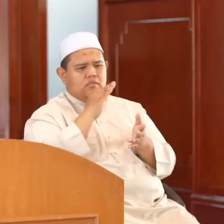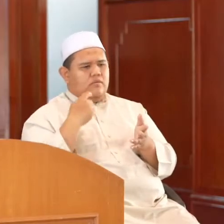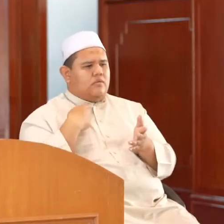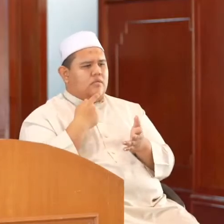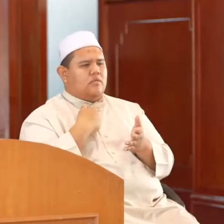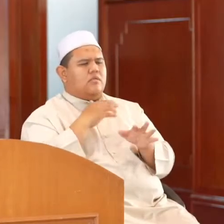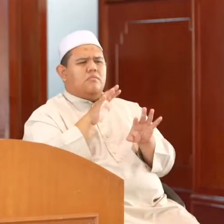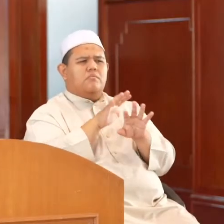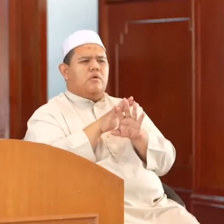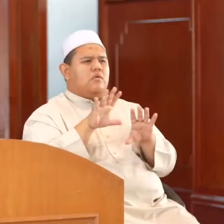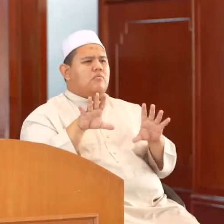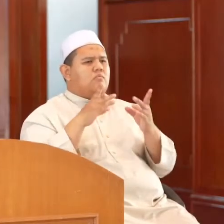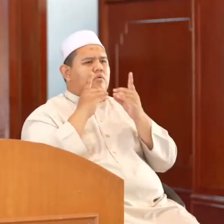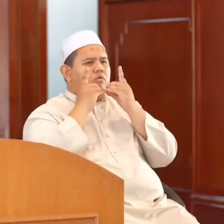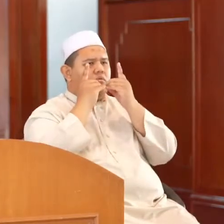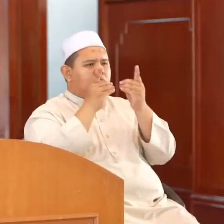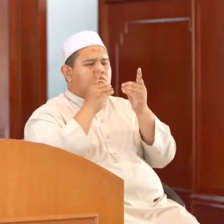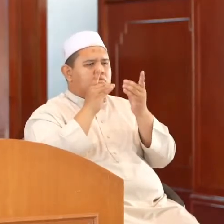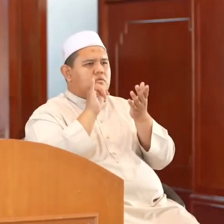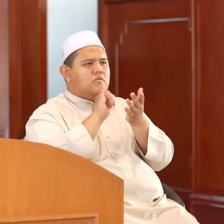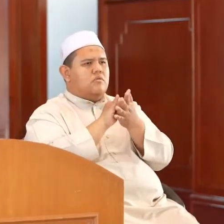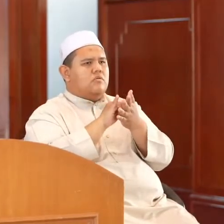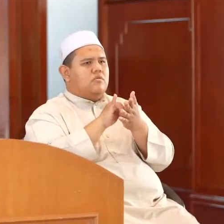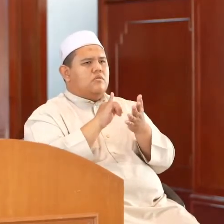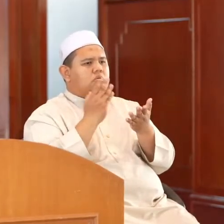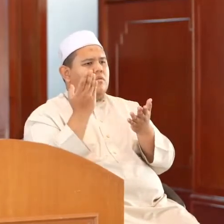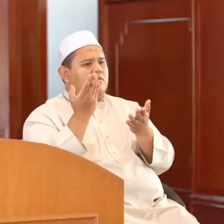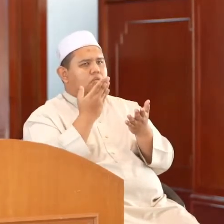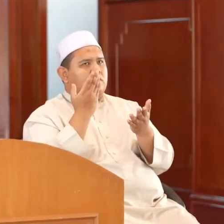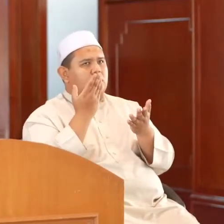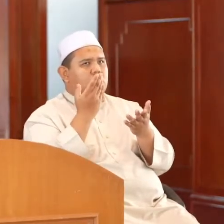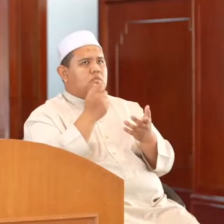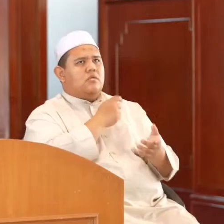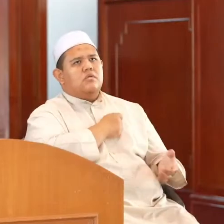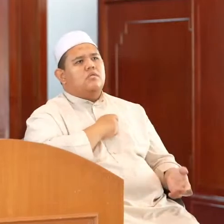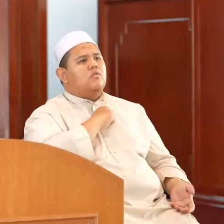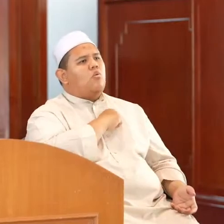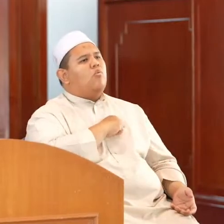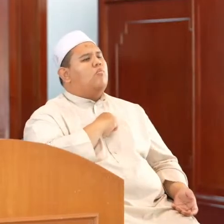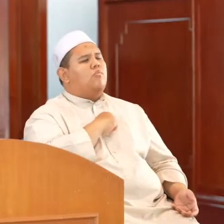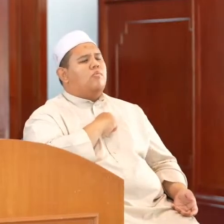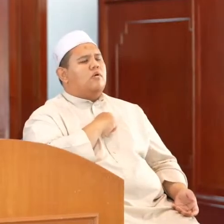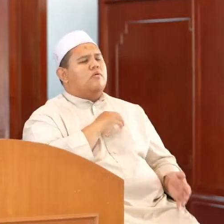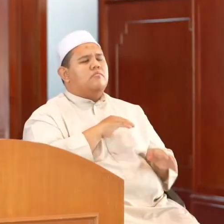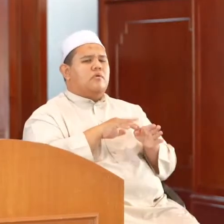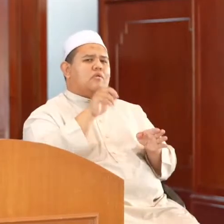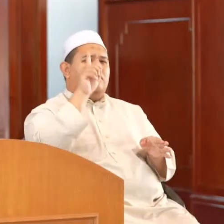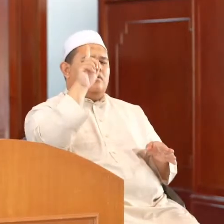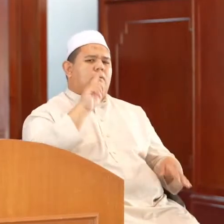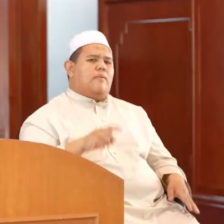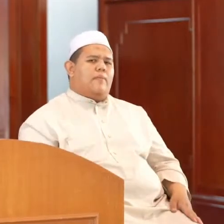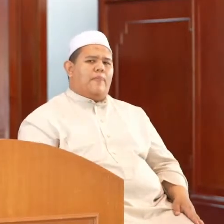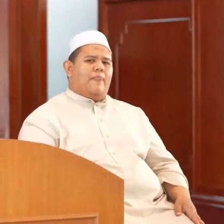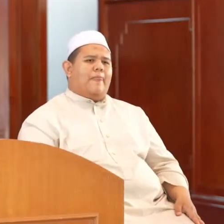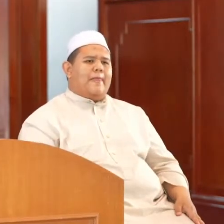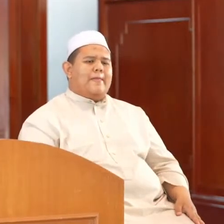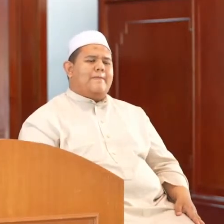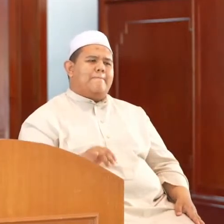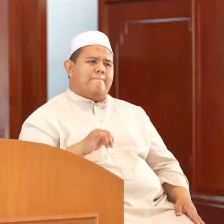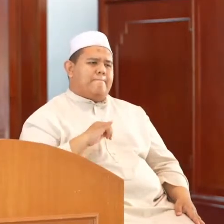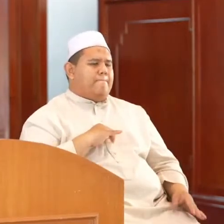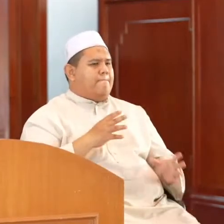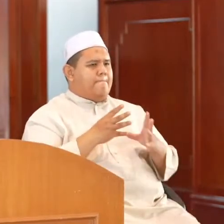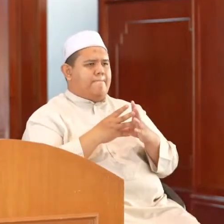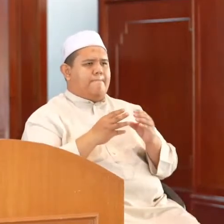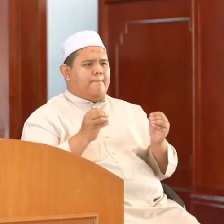banyak kesilapan dan kesalahan dan sentiasa ingin bertaubat kepada Allah Subhanahu wa taala. Saya rasa sekadar